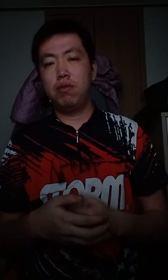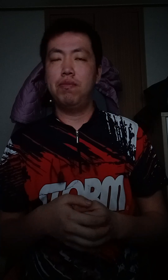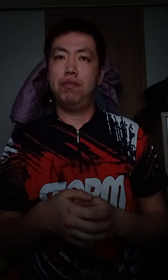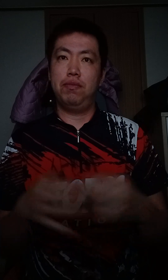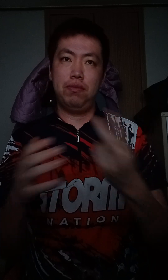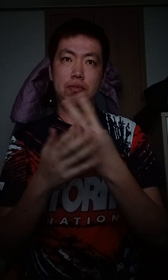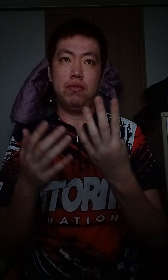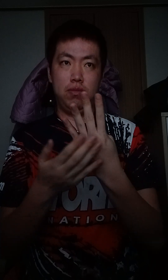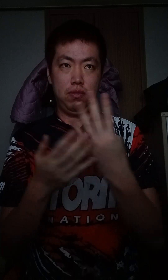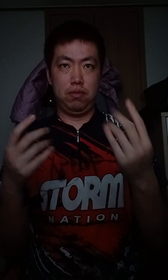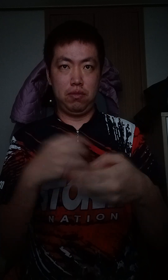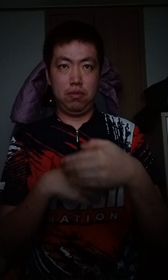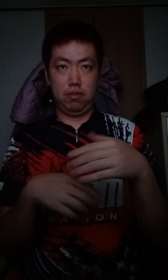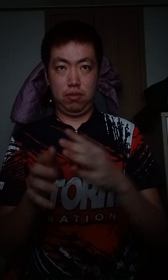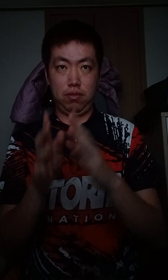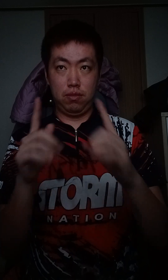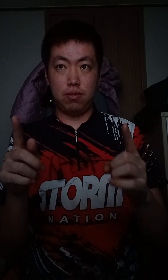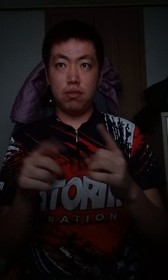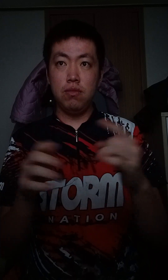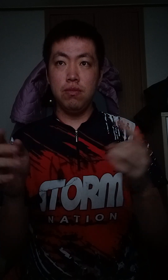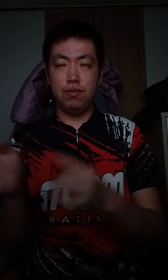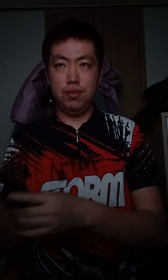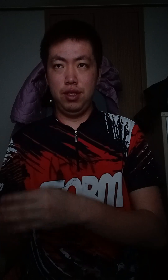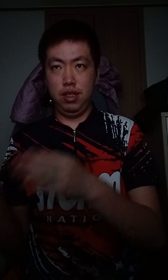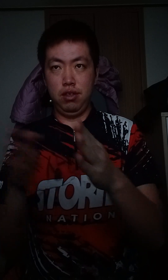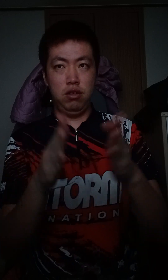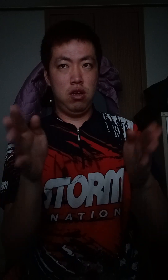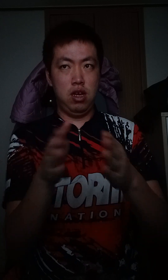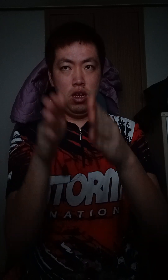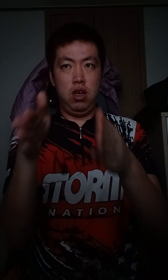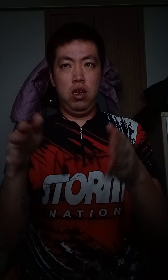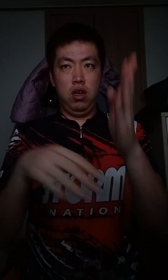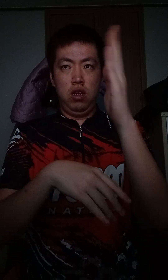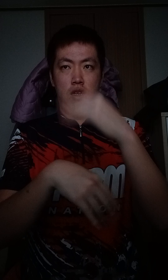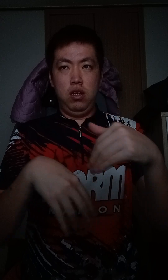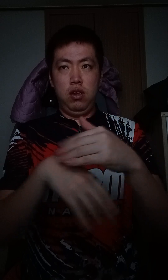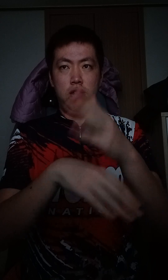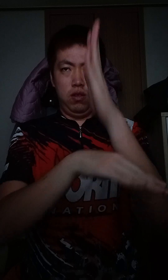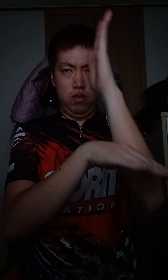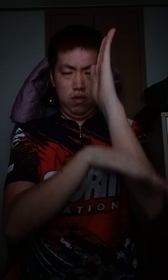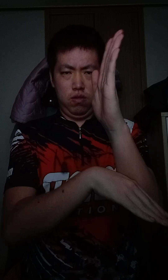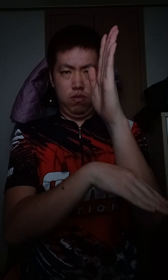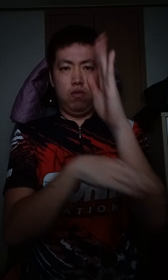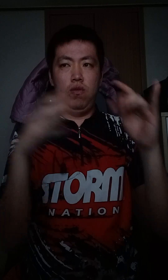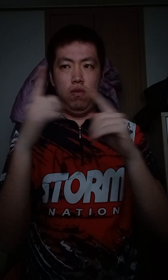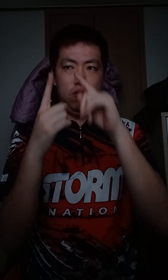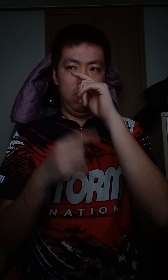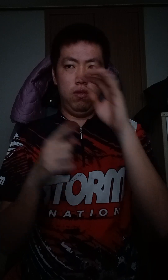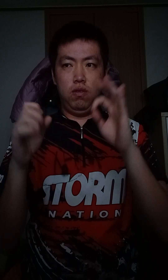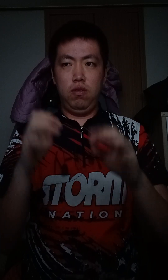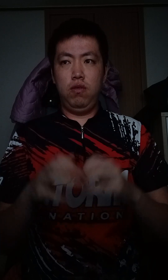지하철 4호선이 오후 한때 노원역과 창동역 사이에서 갑자기 멈춰서는 사고가 발생했기